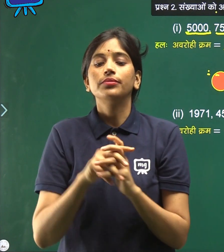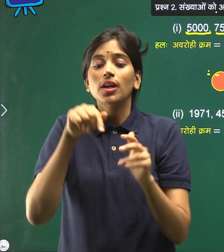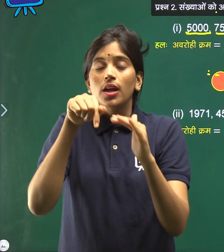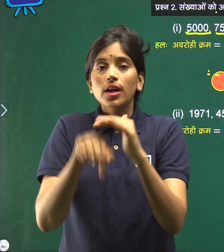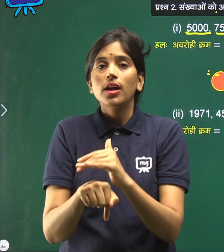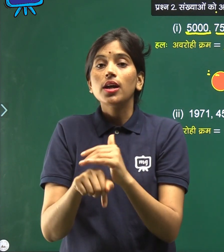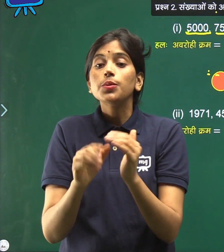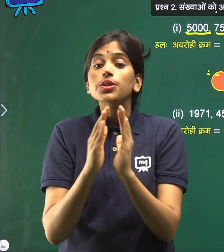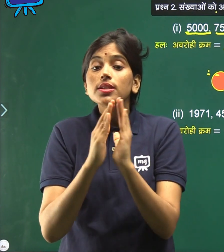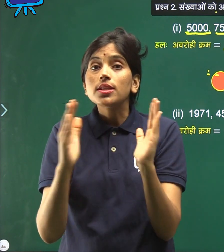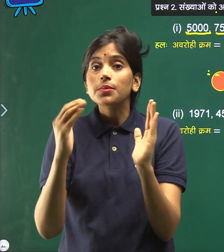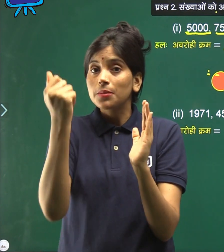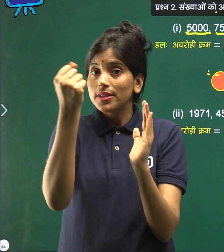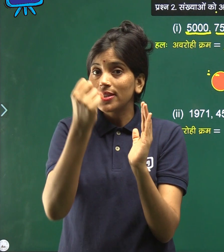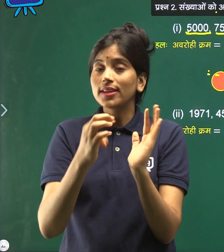इसमें सबसे बड़ी संख्या